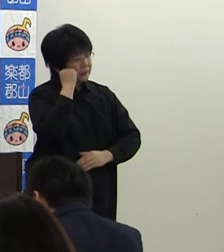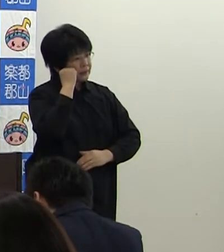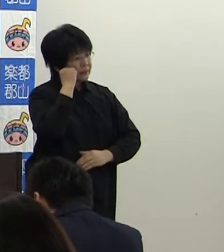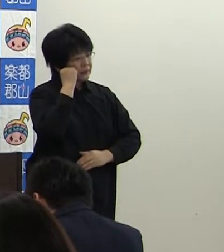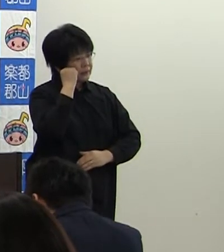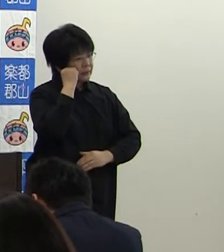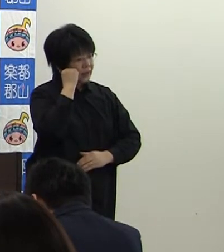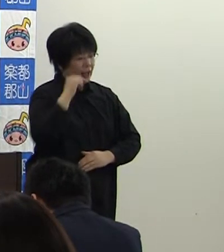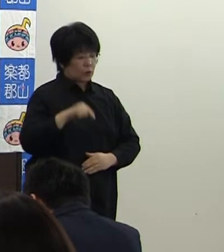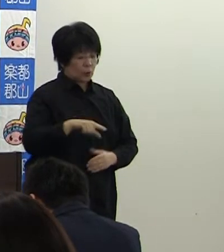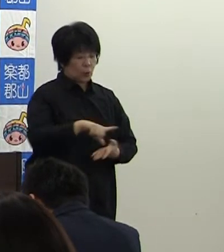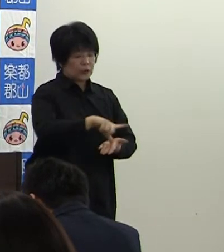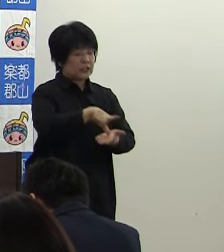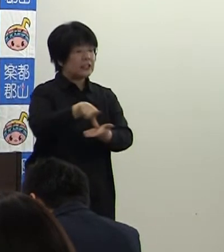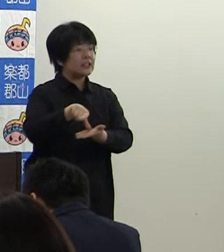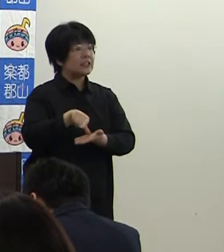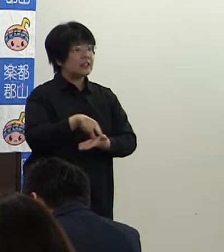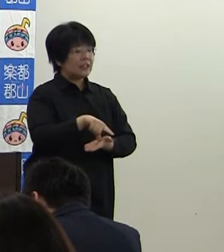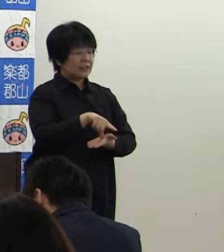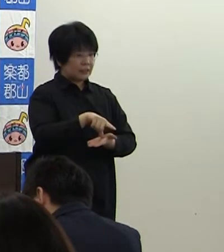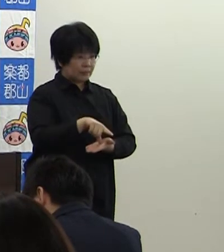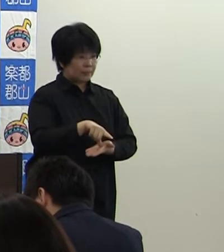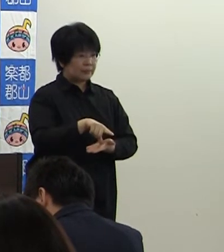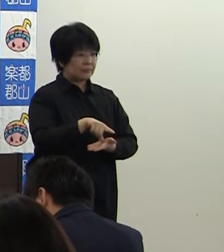湖南中心に、